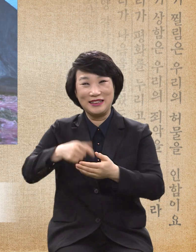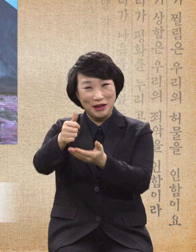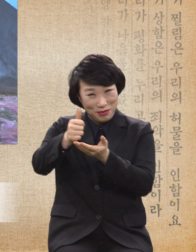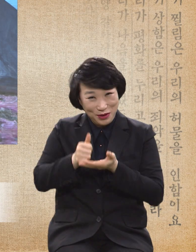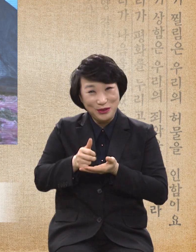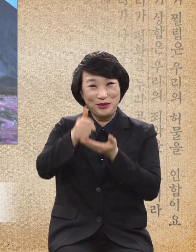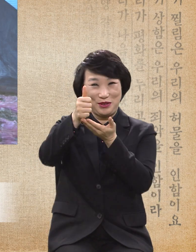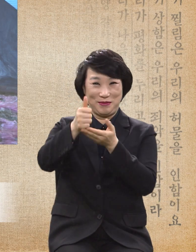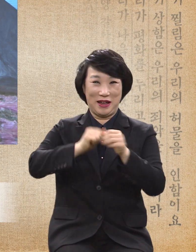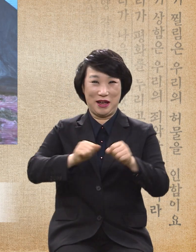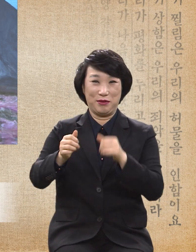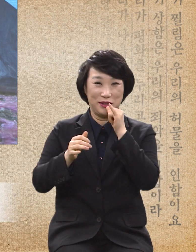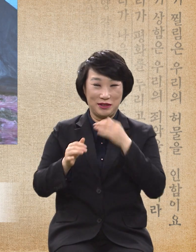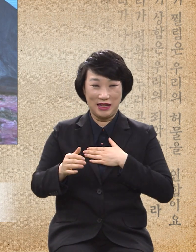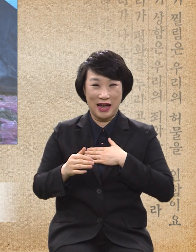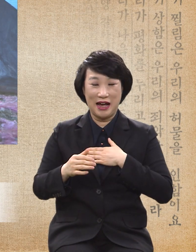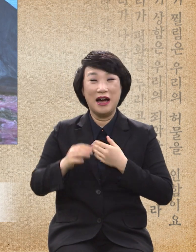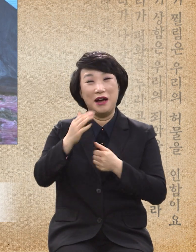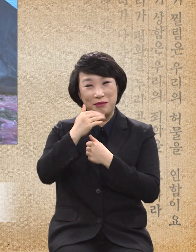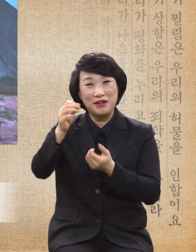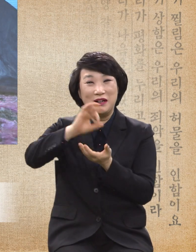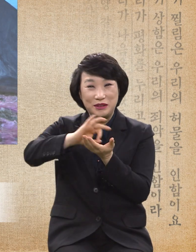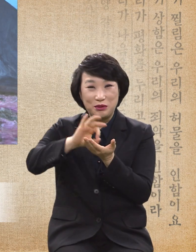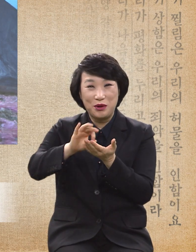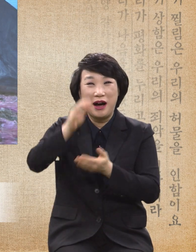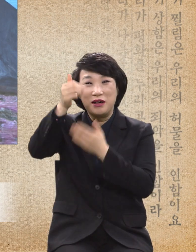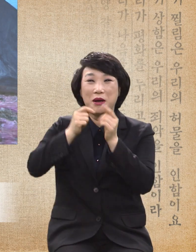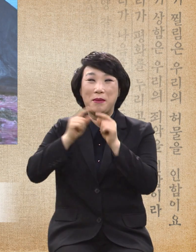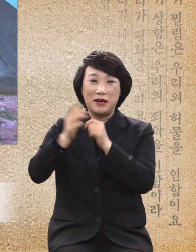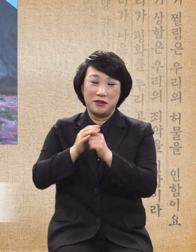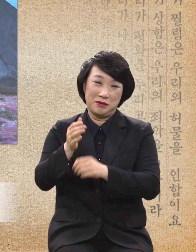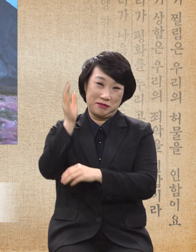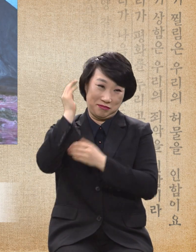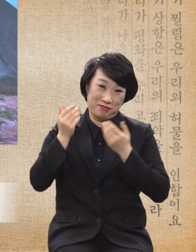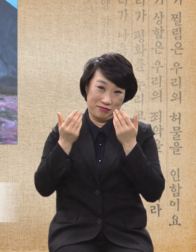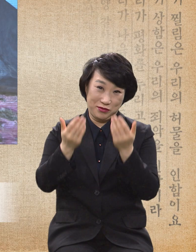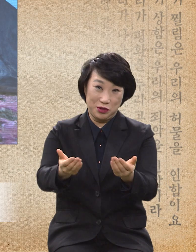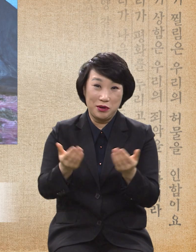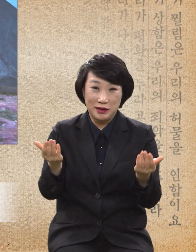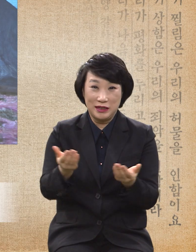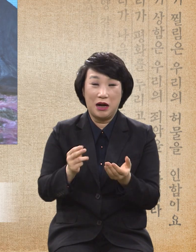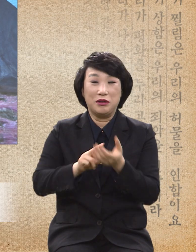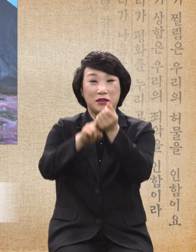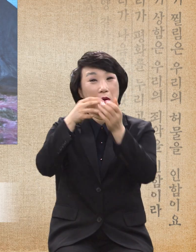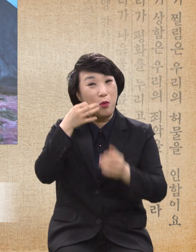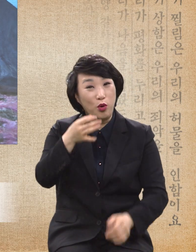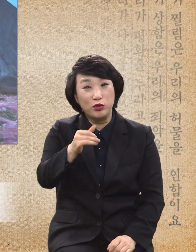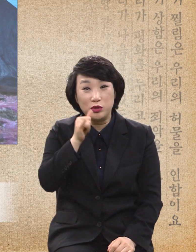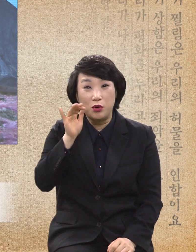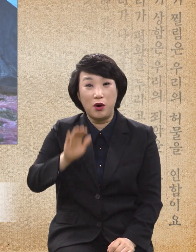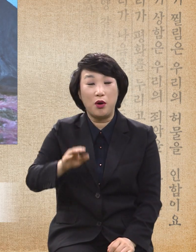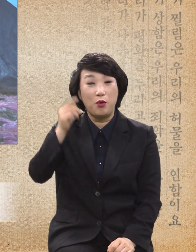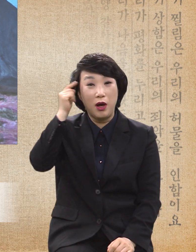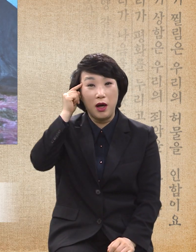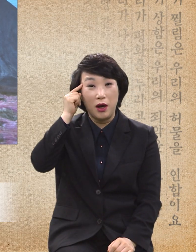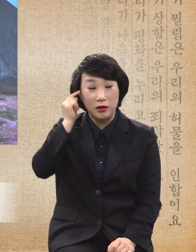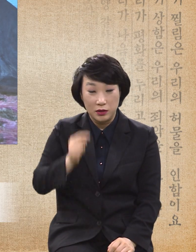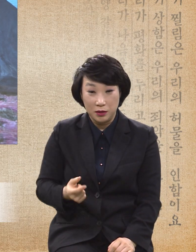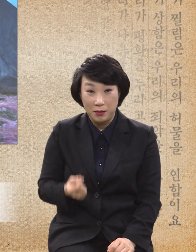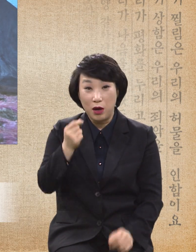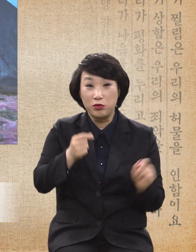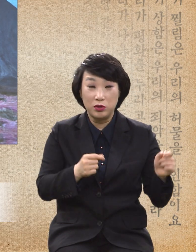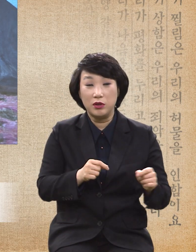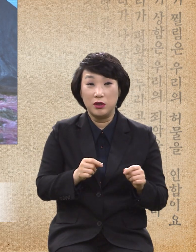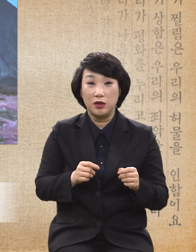계신 주님이 나를 옷 입고 말씀하시고 일하신다 이 말. 왜? 현장에서